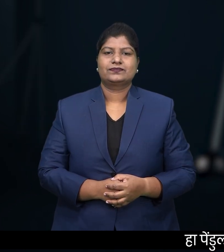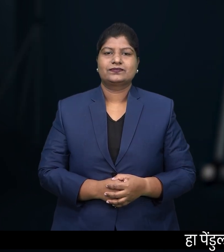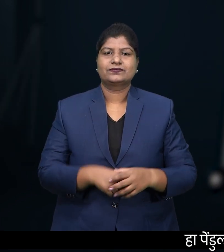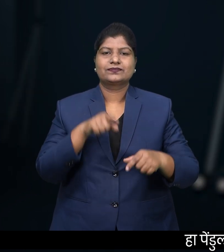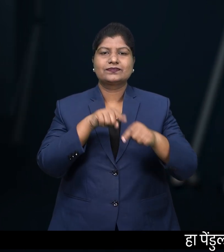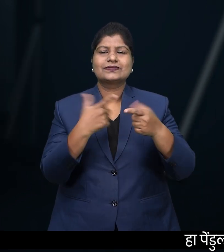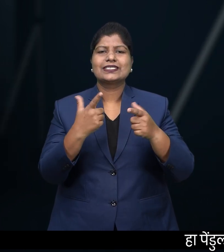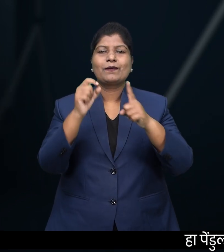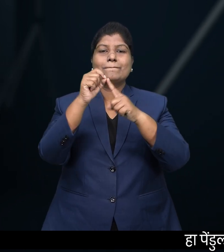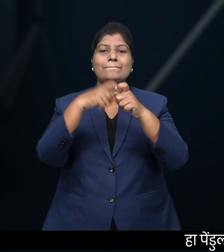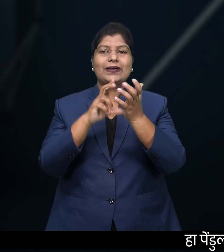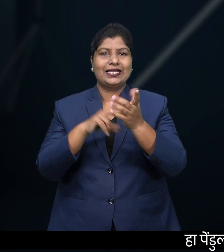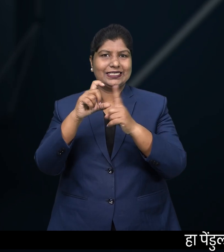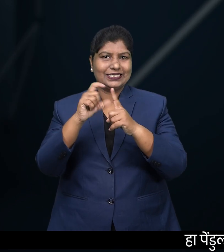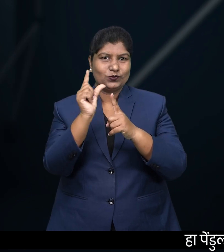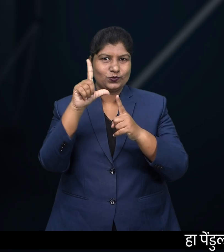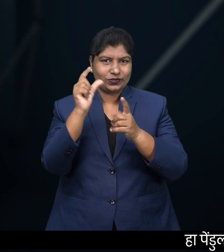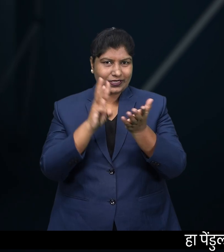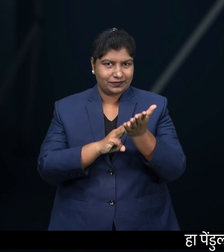हा पेंडुलम लोलक आहे.